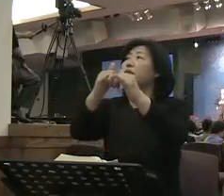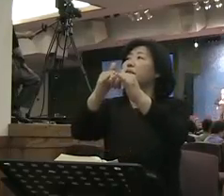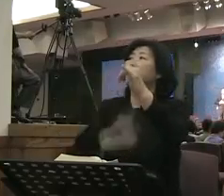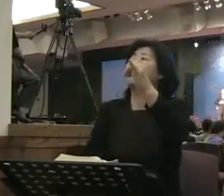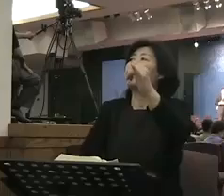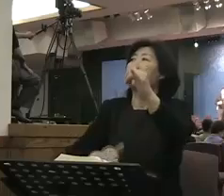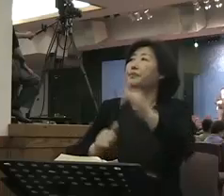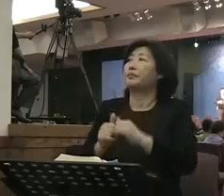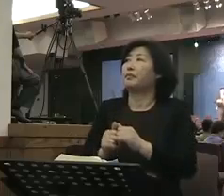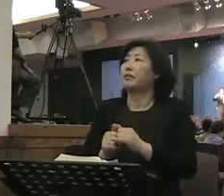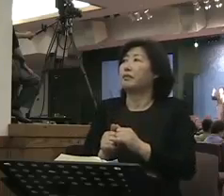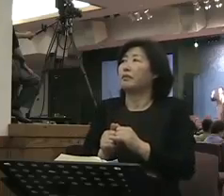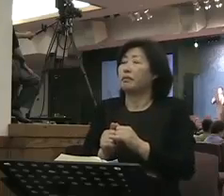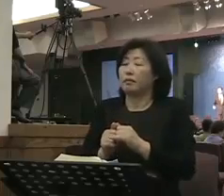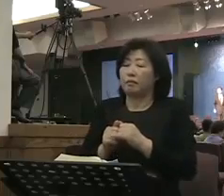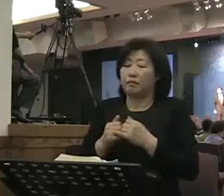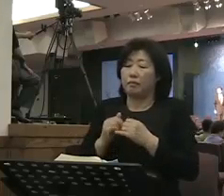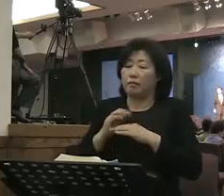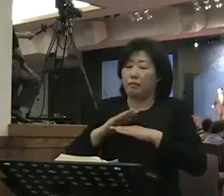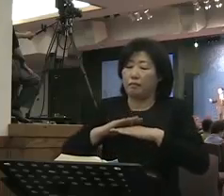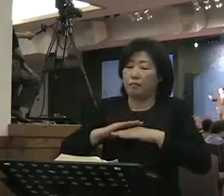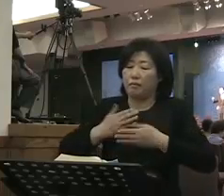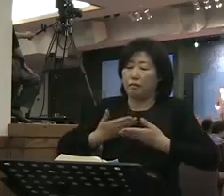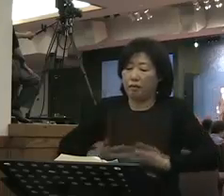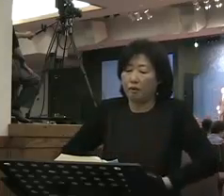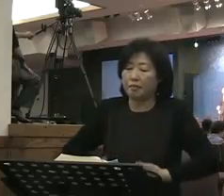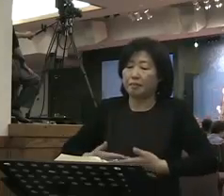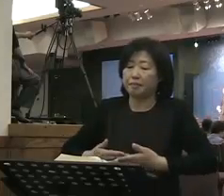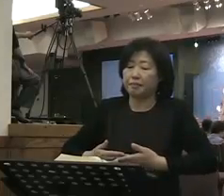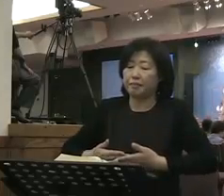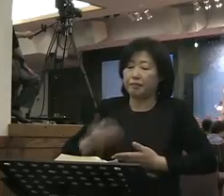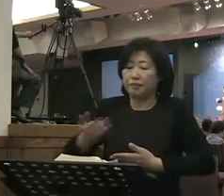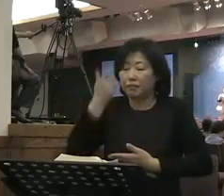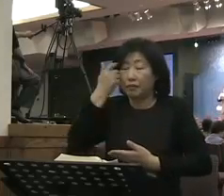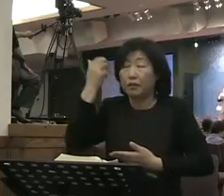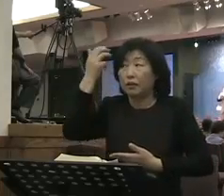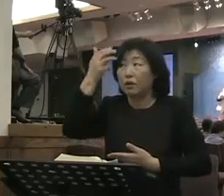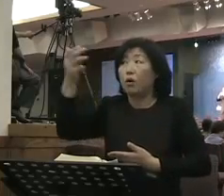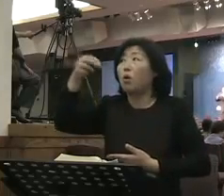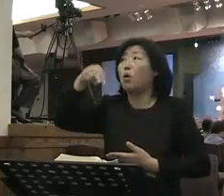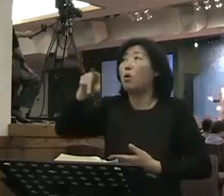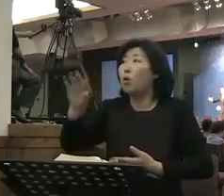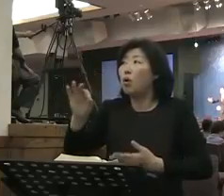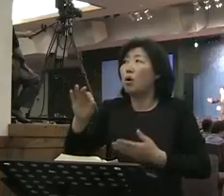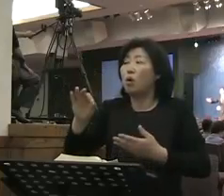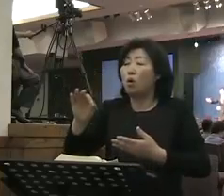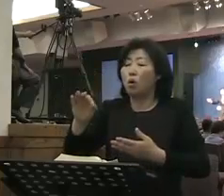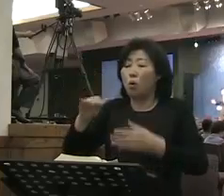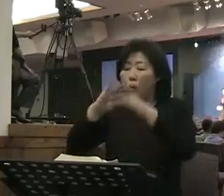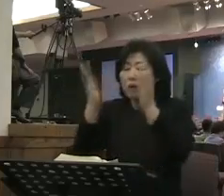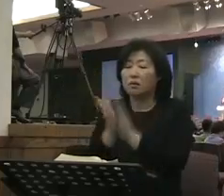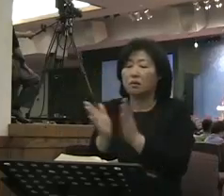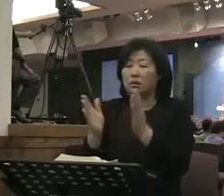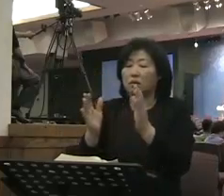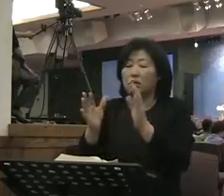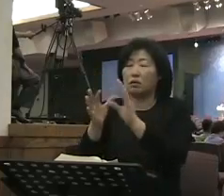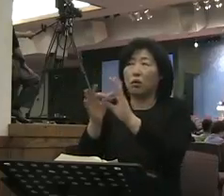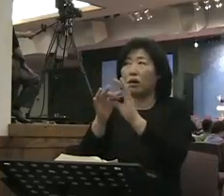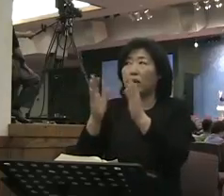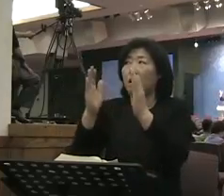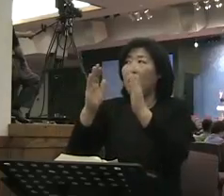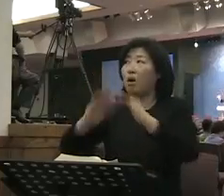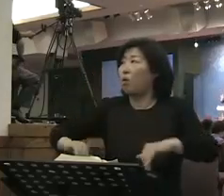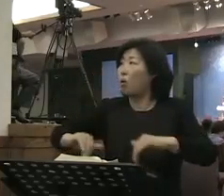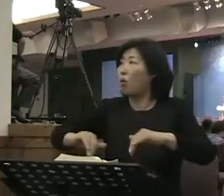드리는 가운데 침체했던 영성이 살아나는 것이고, 예배 드리는 가운데 완전히 망가졌던 관계가 새로 회복되는